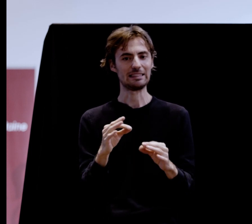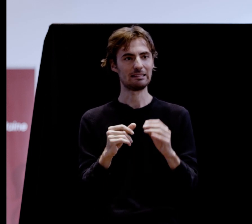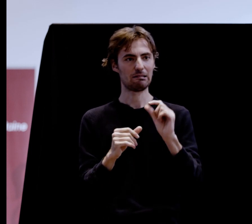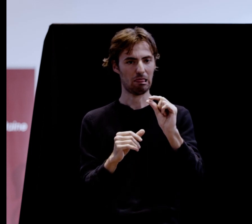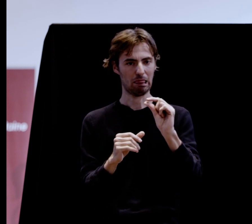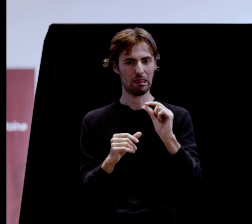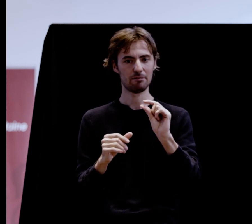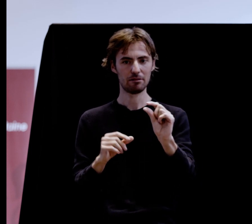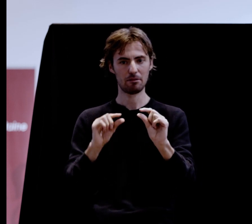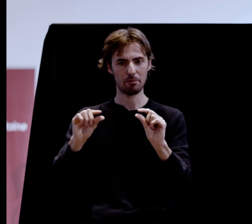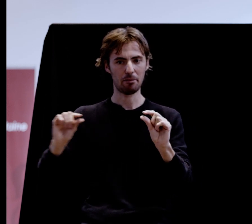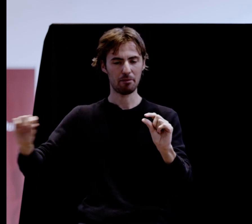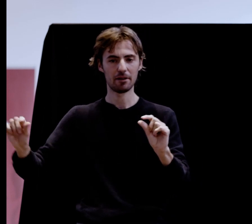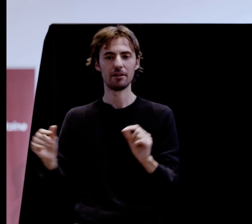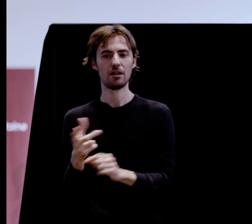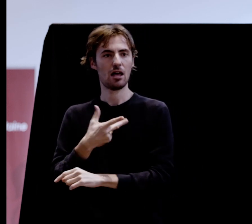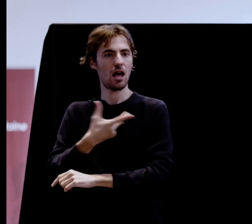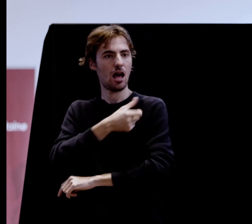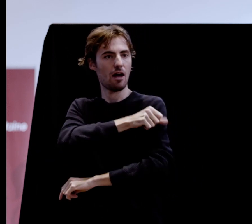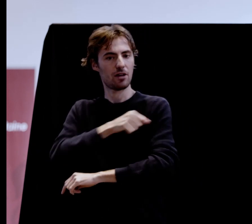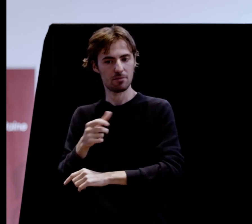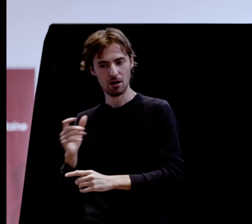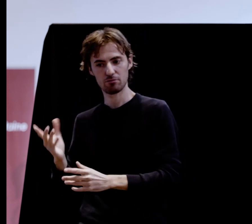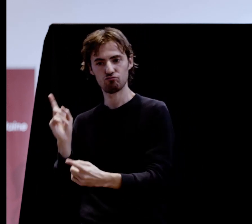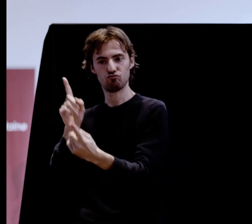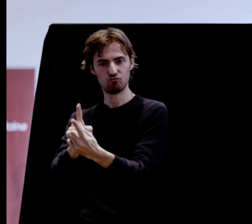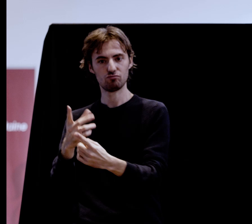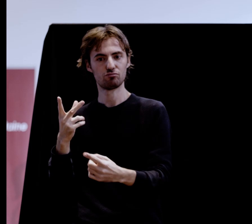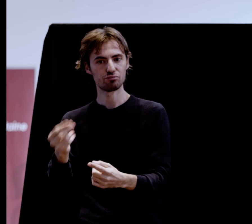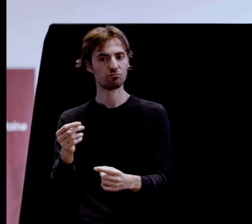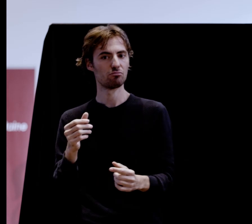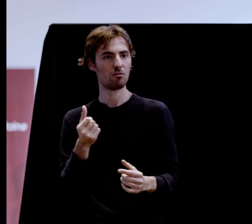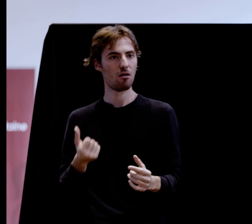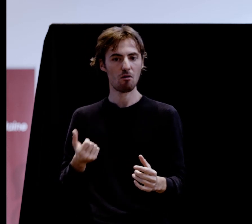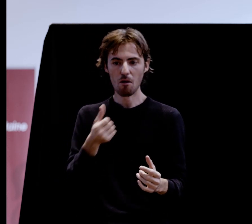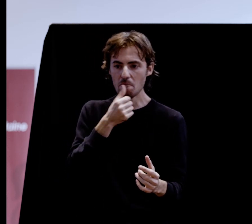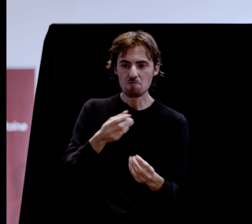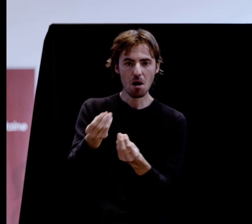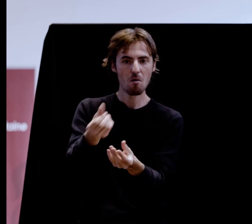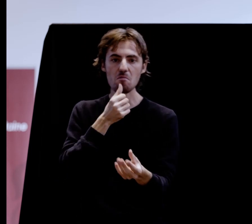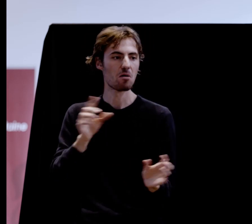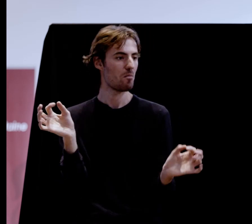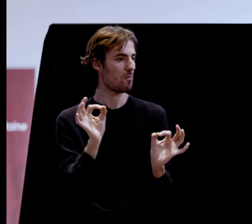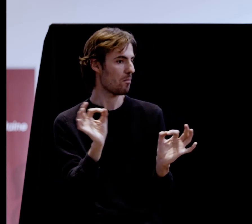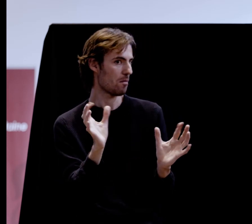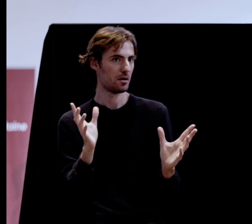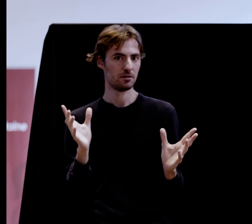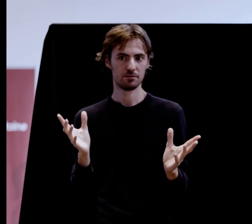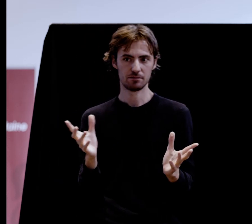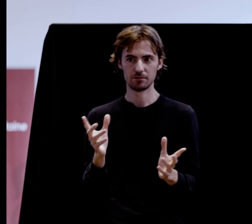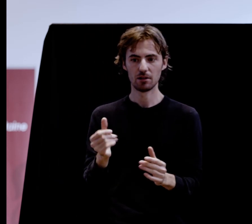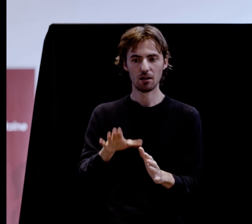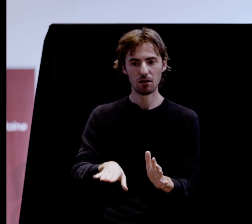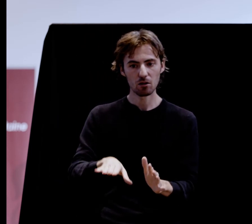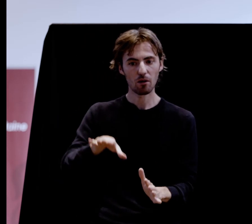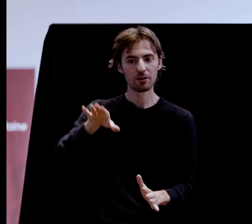fait par une infirmière. Le traitement, il fait pas mal, et il est remarquablement efficace. Sous ce traitement, la